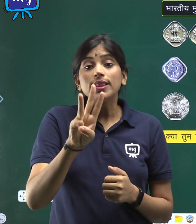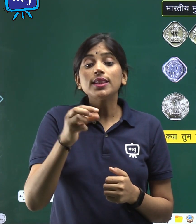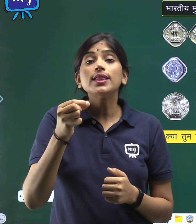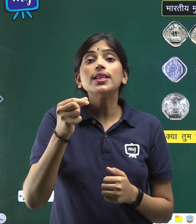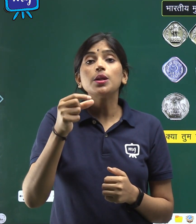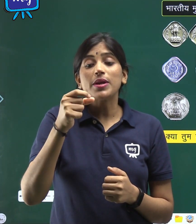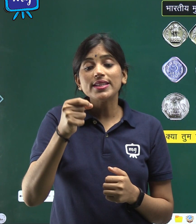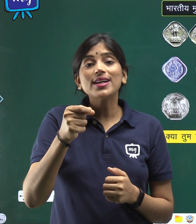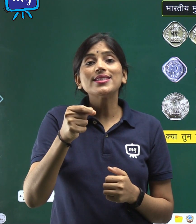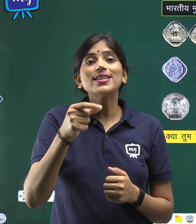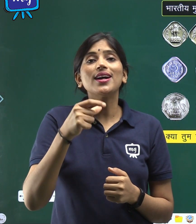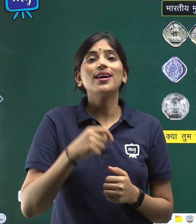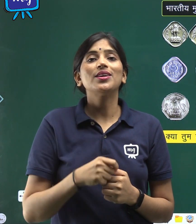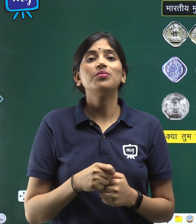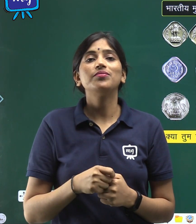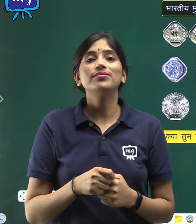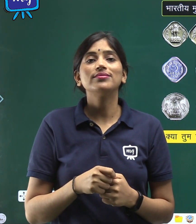3 पैसे का सिक्का,